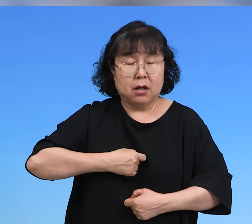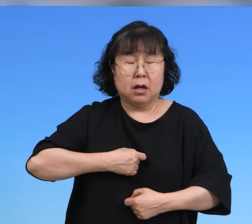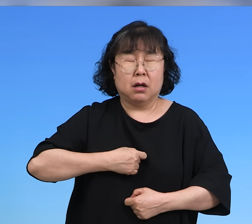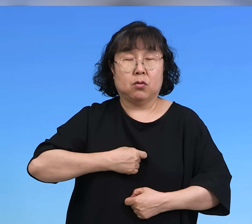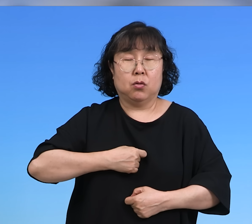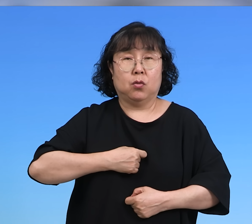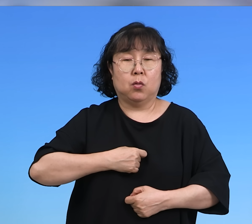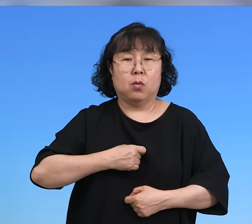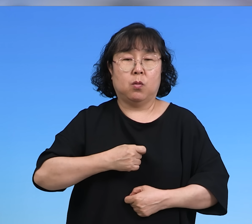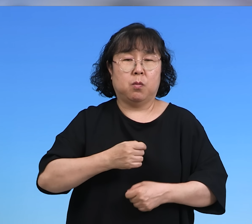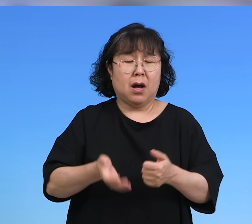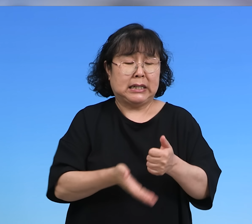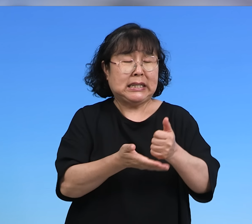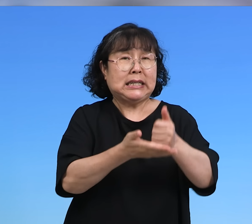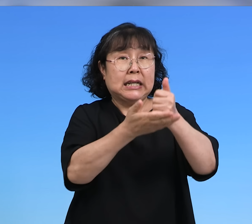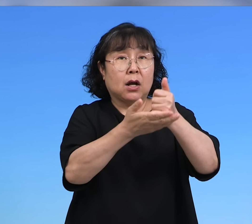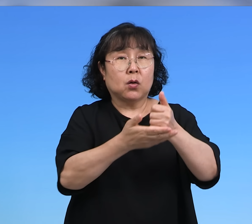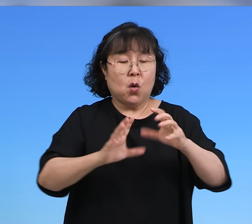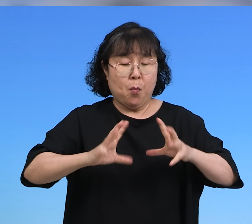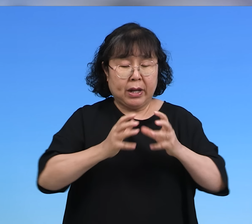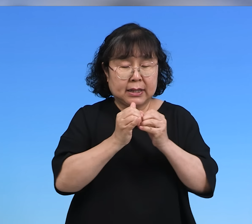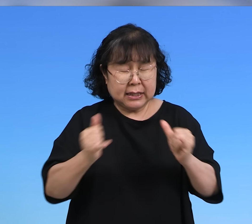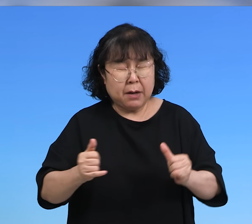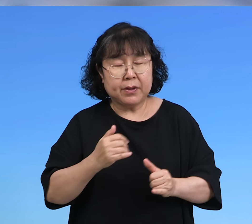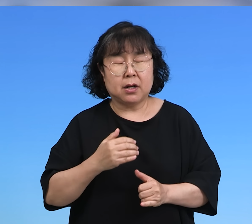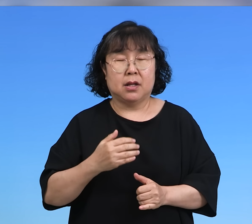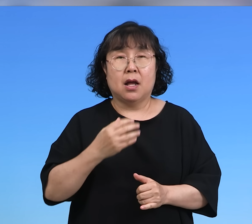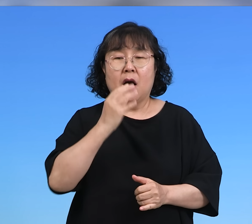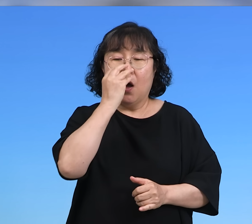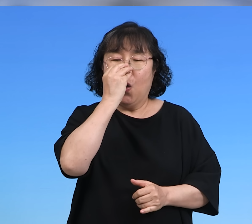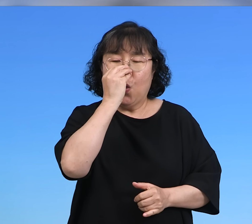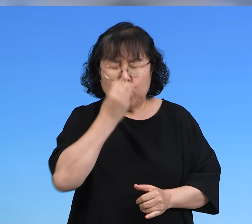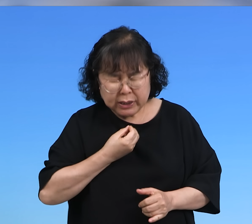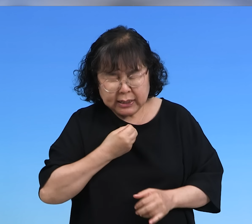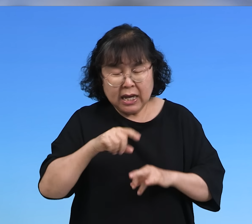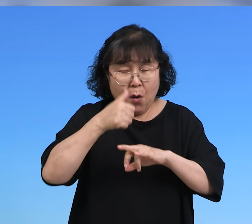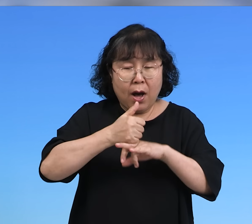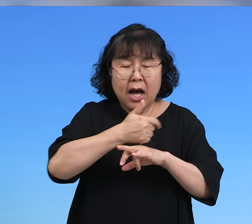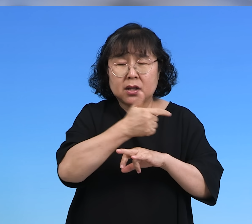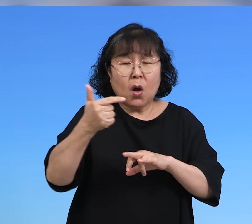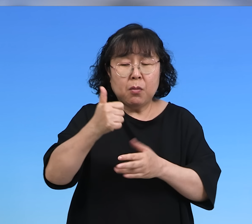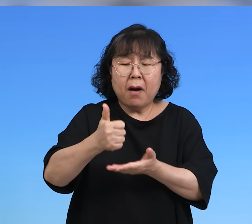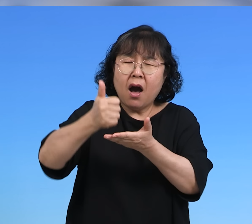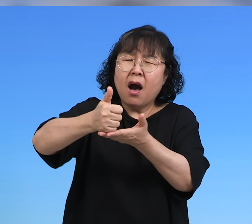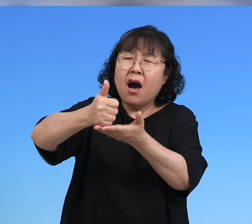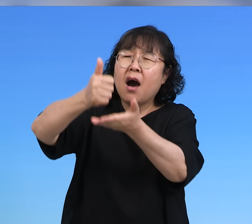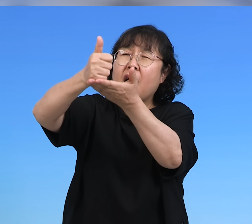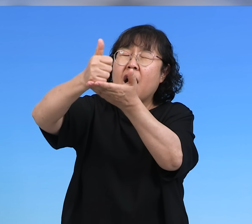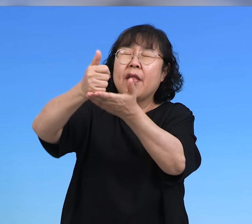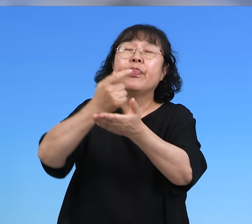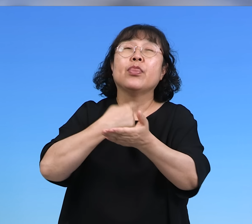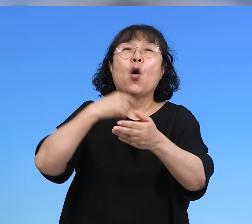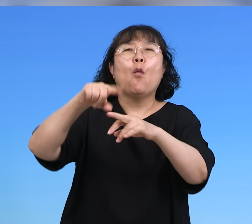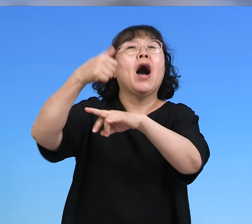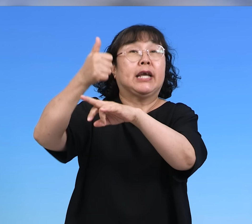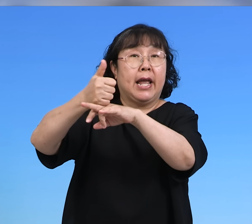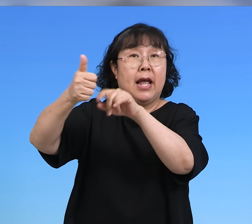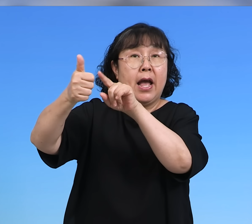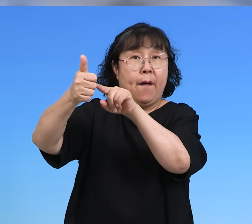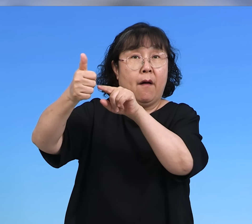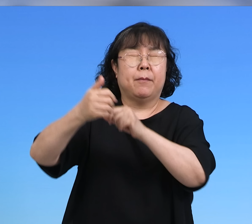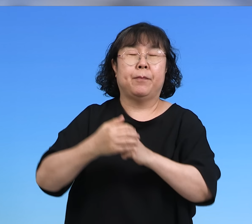칭찬하시고, 백성들은 막 우리 우시야 왕 막 엄청 그렇게 떠받들던 왕이 이게